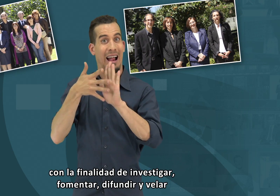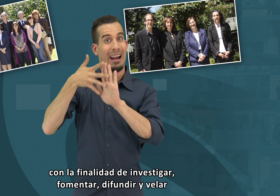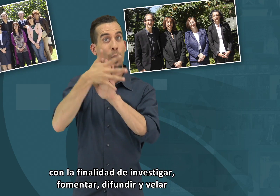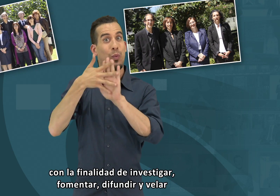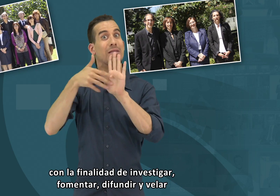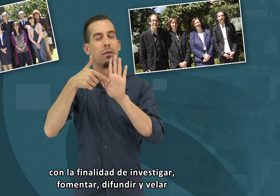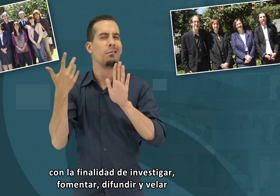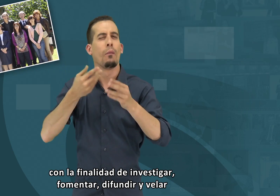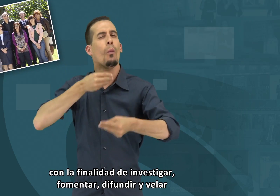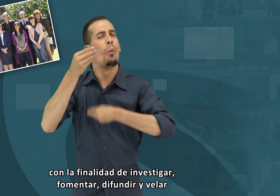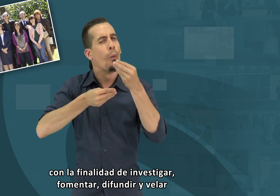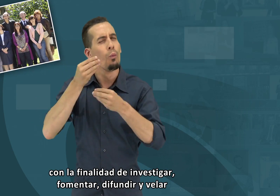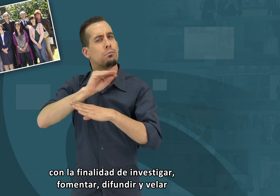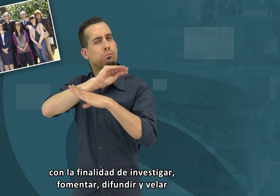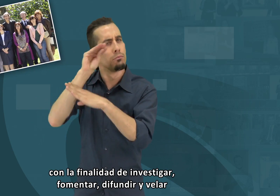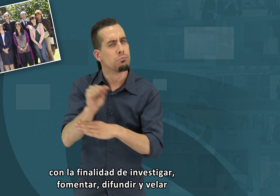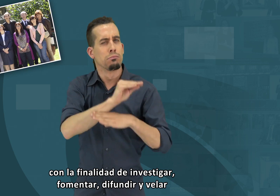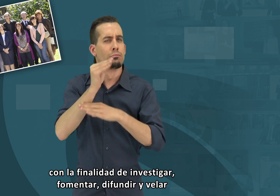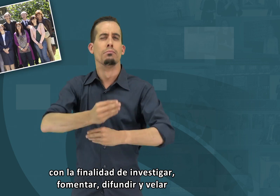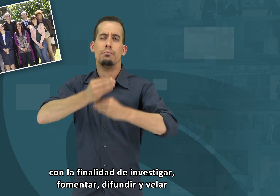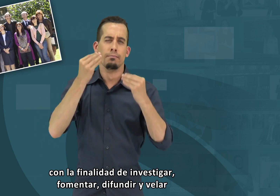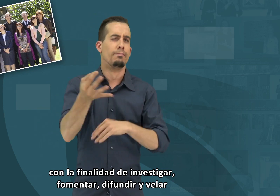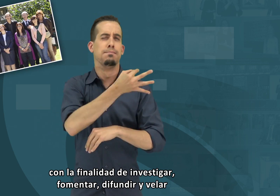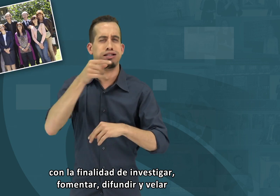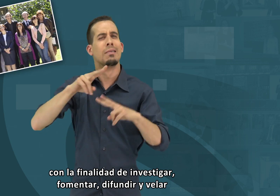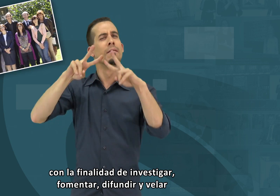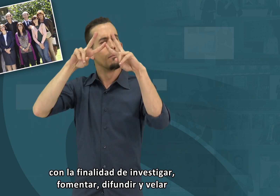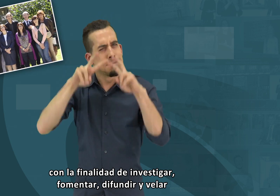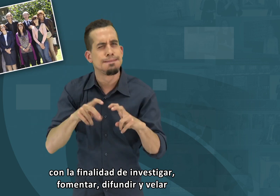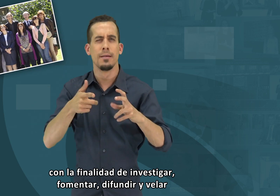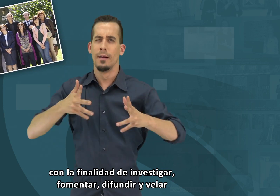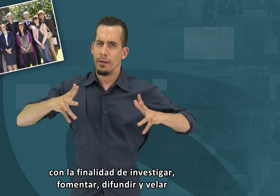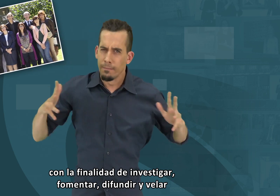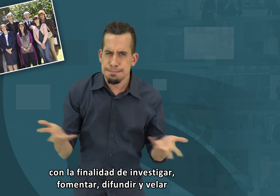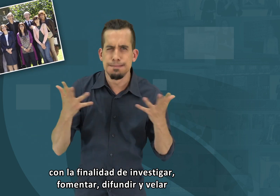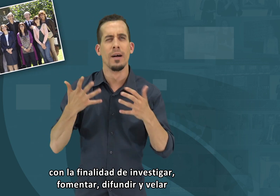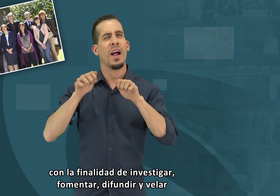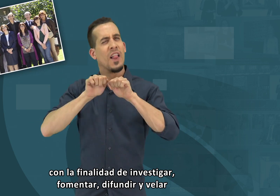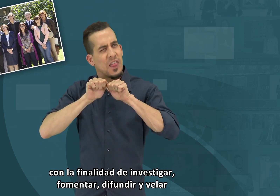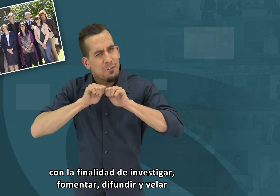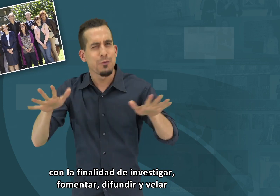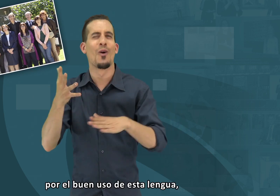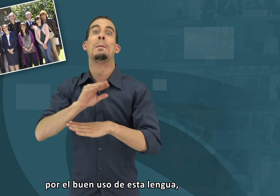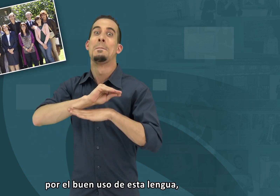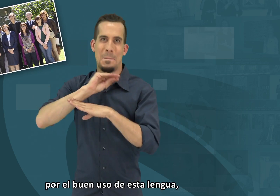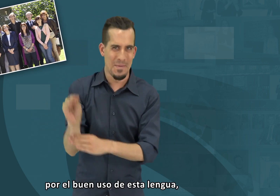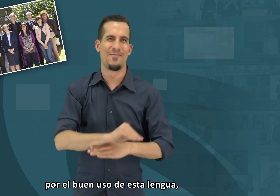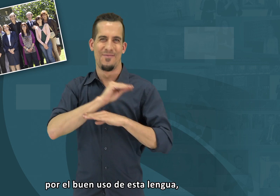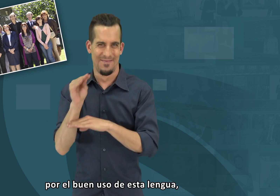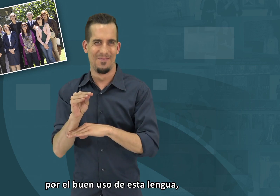de investigar, fomentar, difundir y velar por el buen uso de esta lengua.